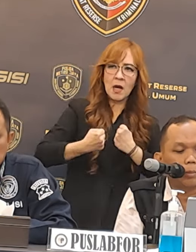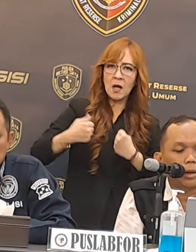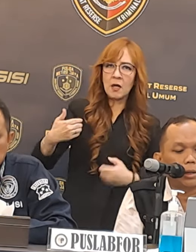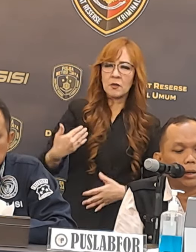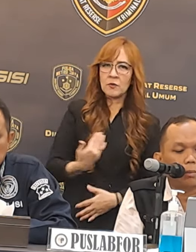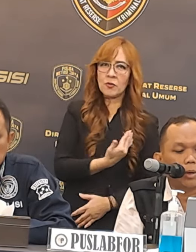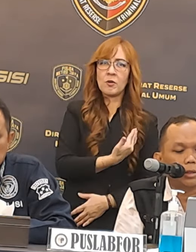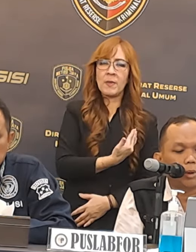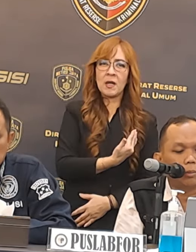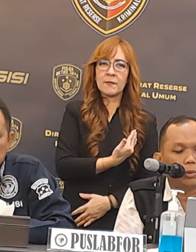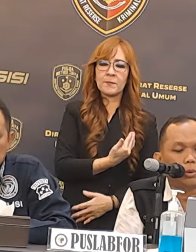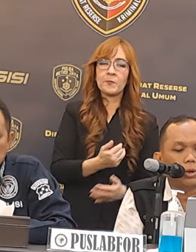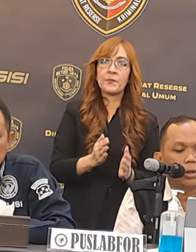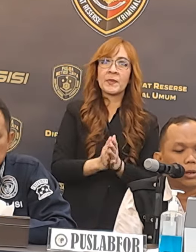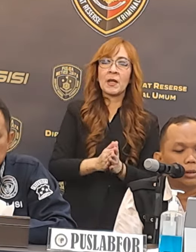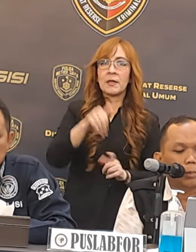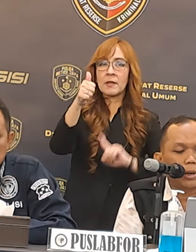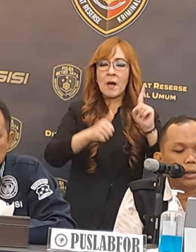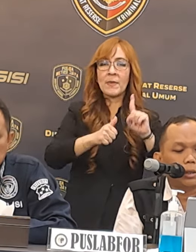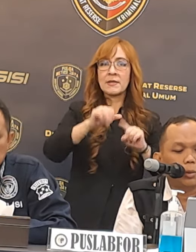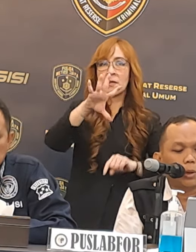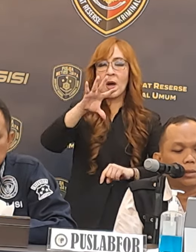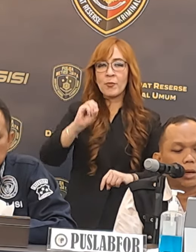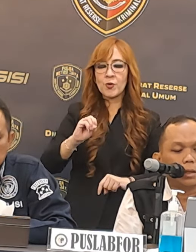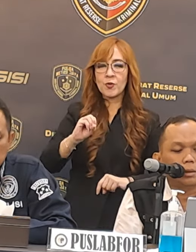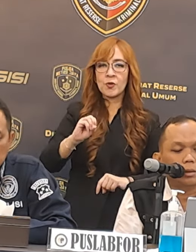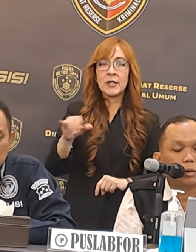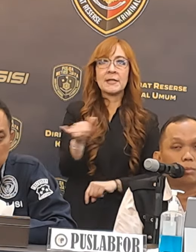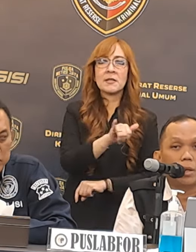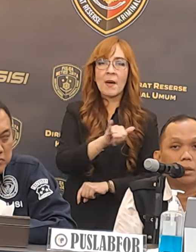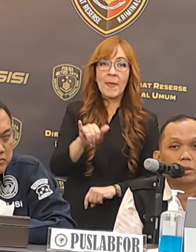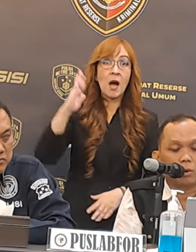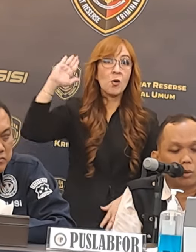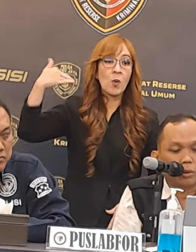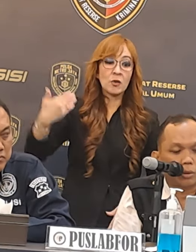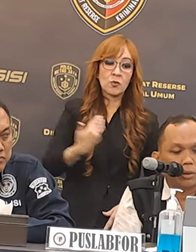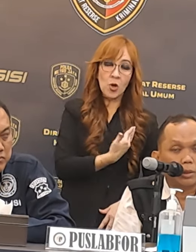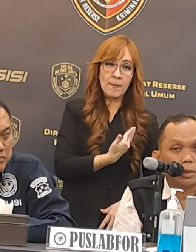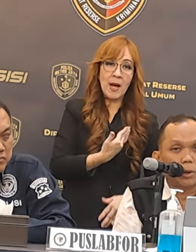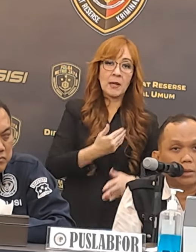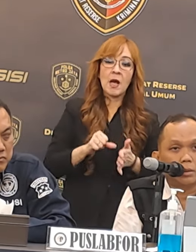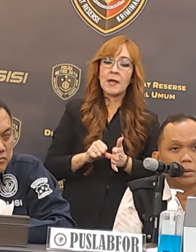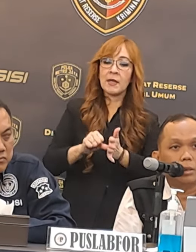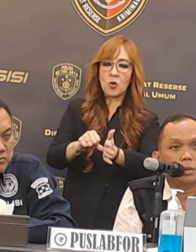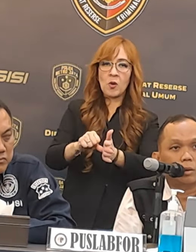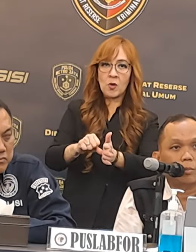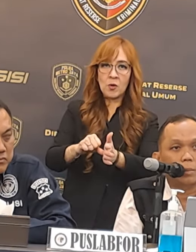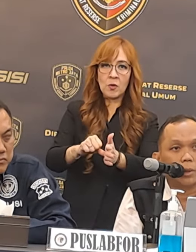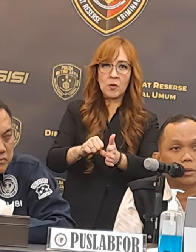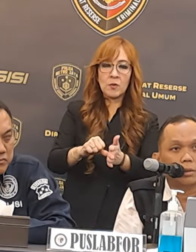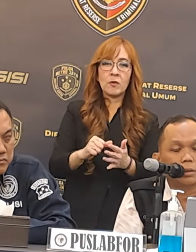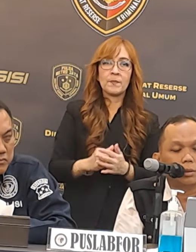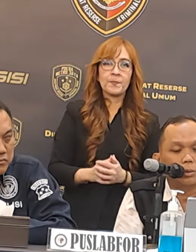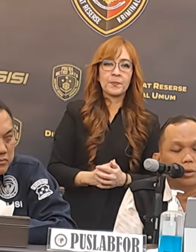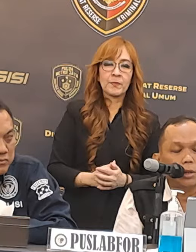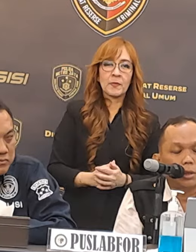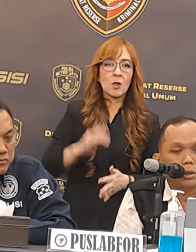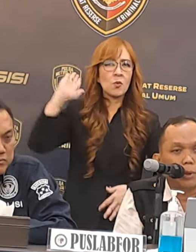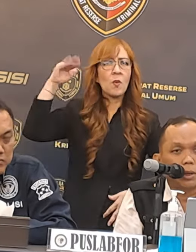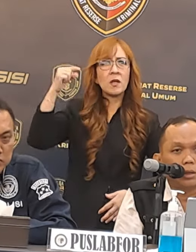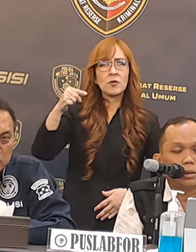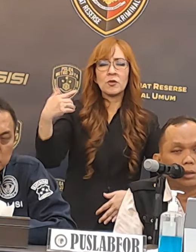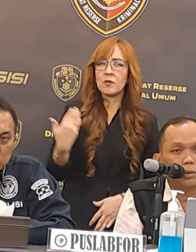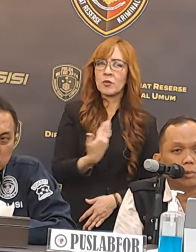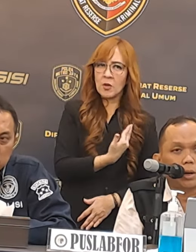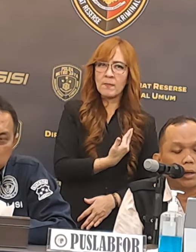tadi saya sampaikan Pak Dir. 16.50 sama, yaitu pada saat korban ditolong. Jadi pada sisi korban pada saat itu